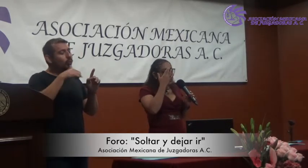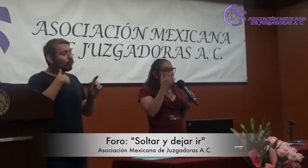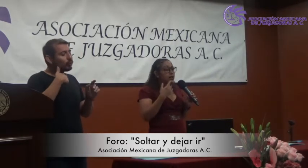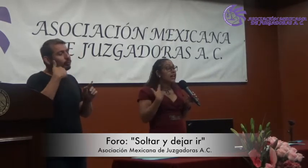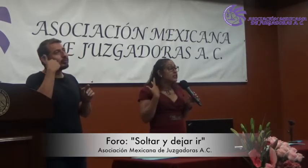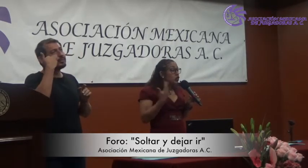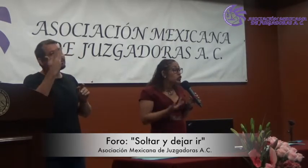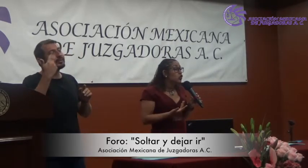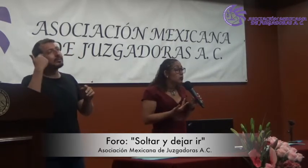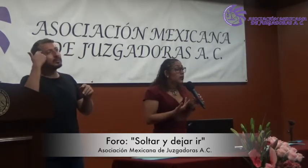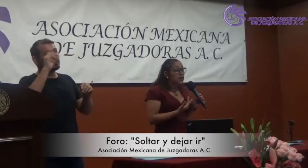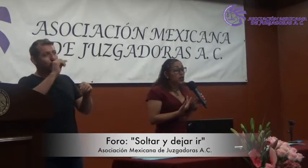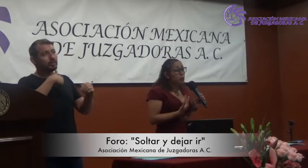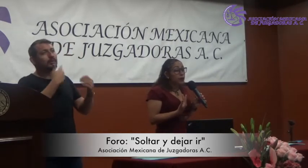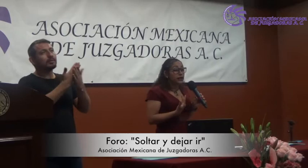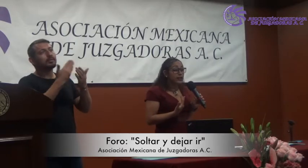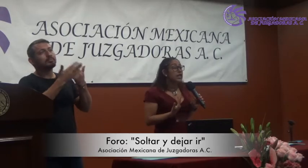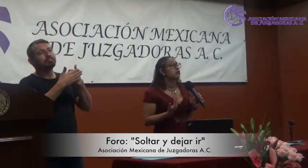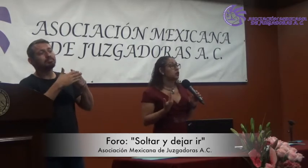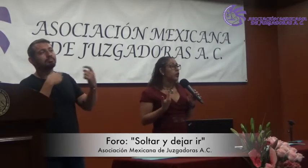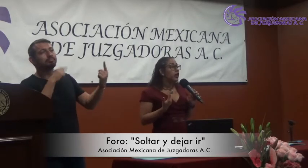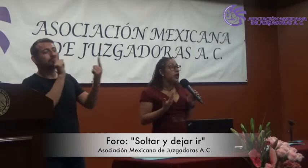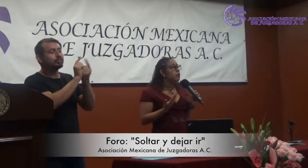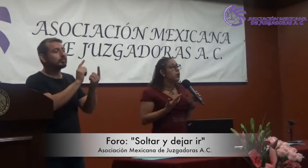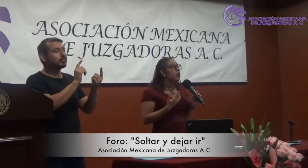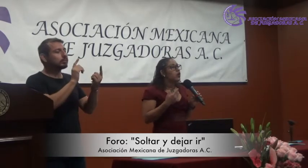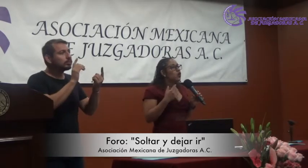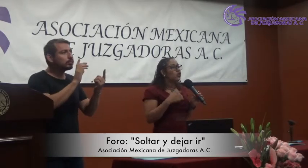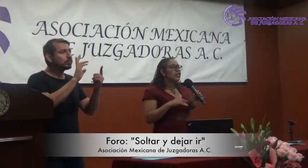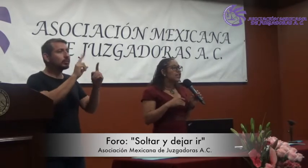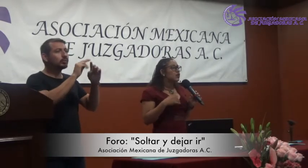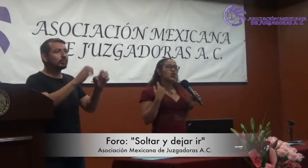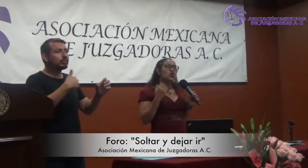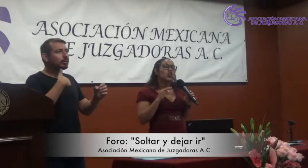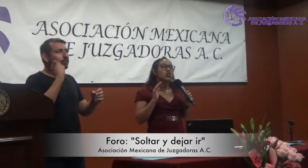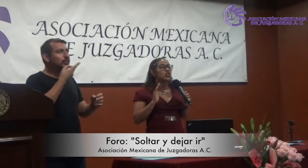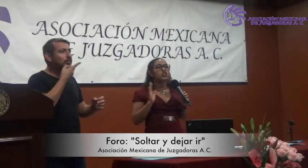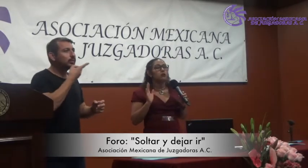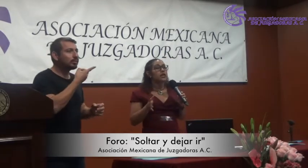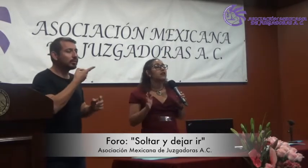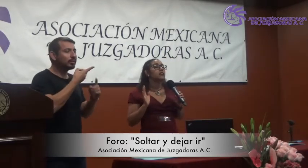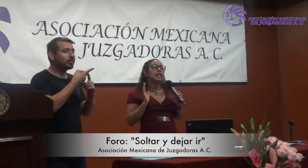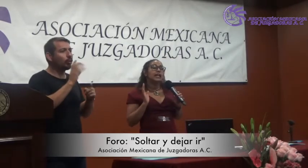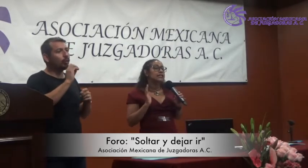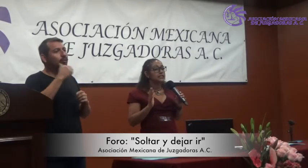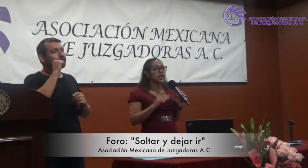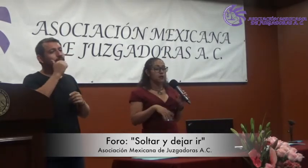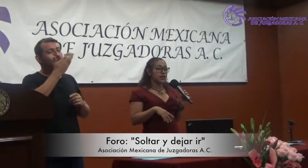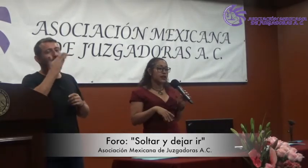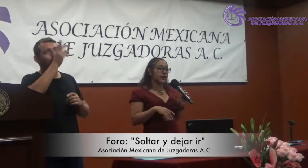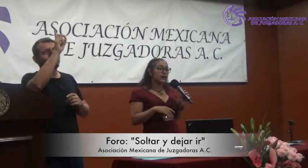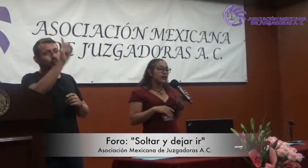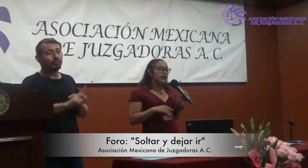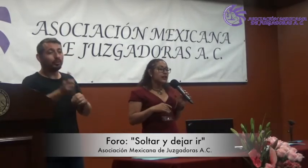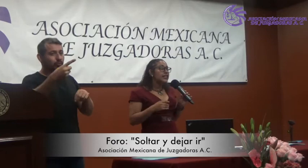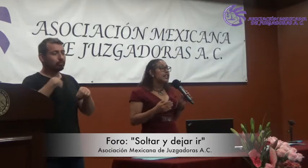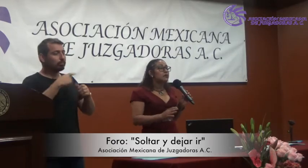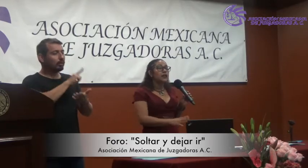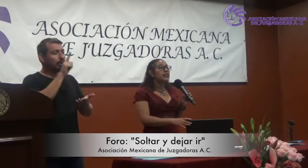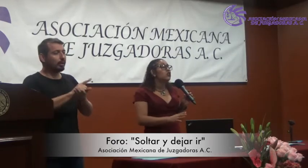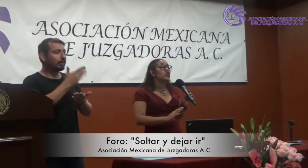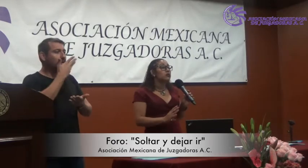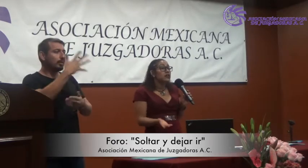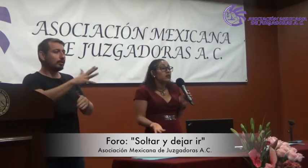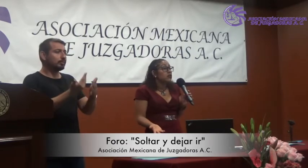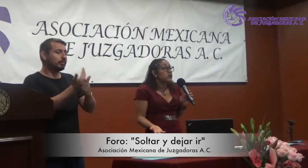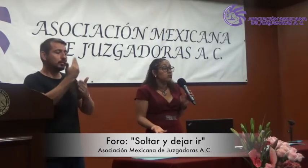y las costumbres que compartíamos, por ejemplo, un desayuno todos los domingos a las 10 de la mañana, y de